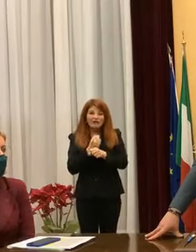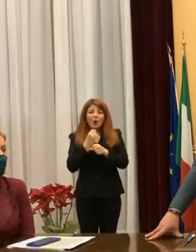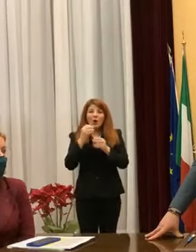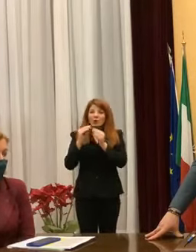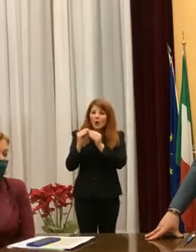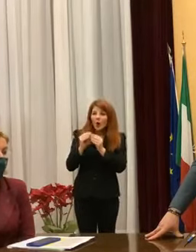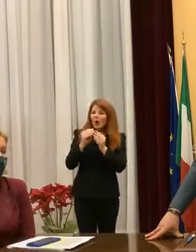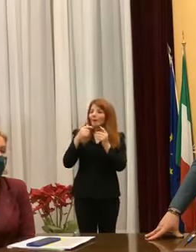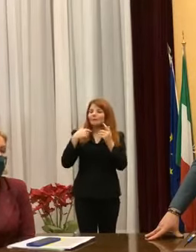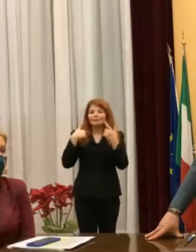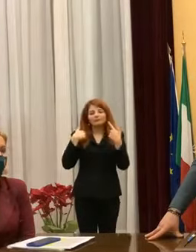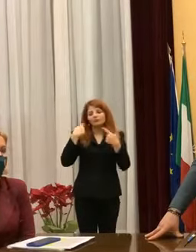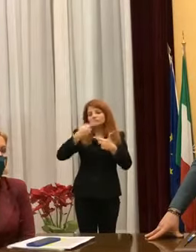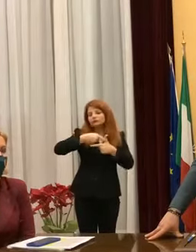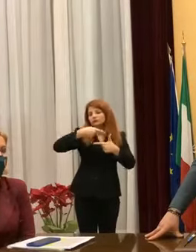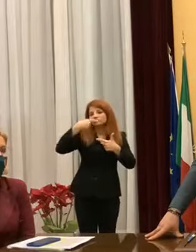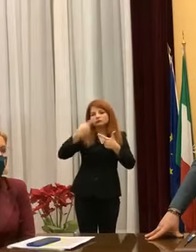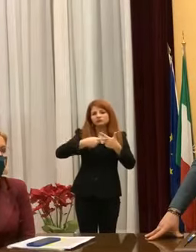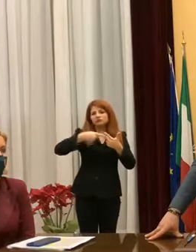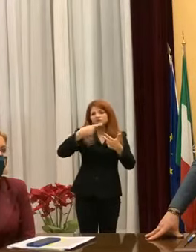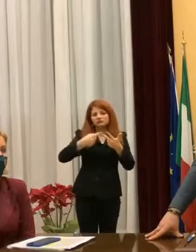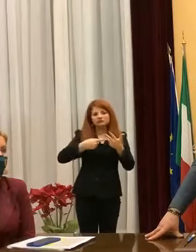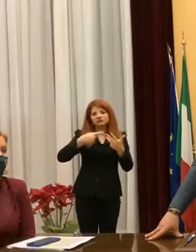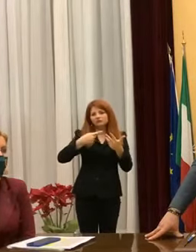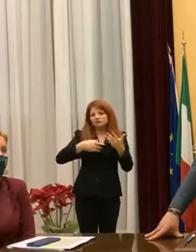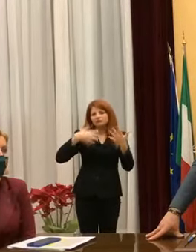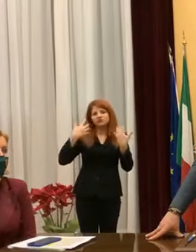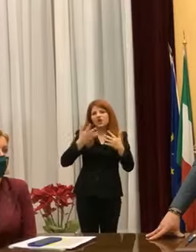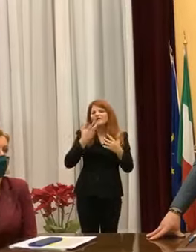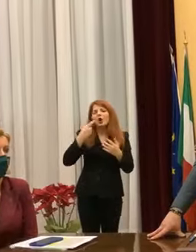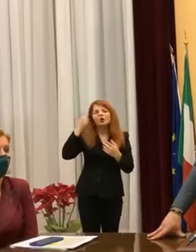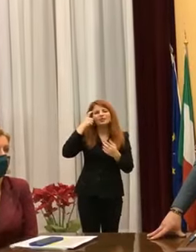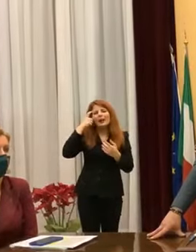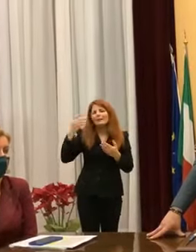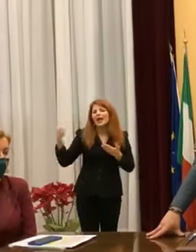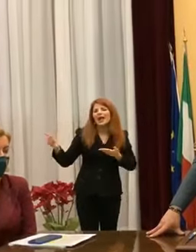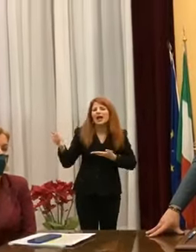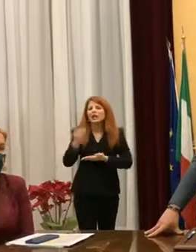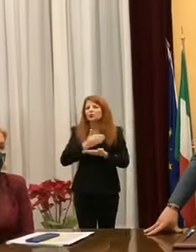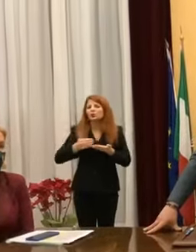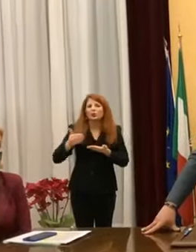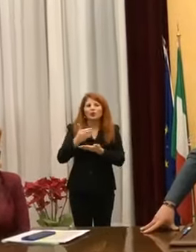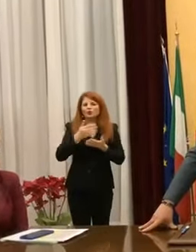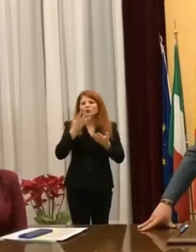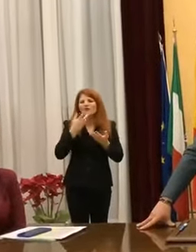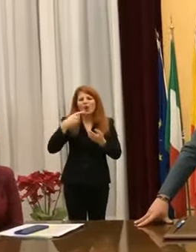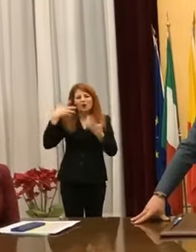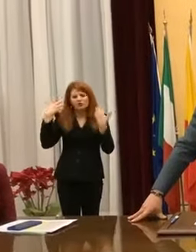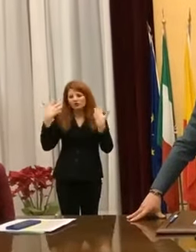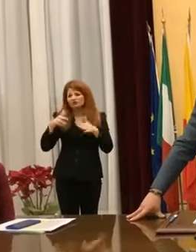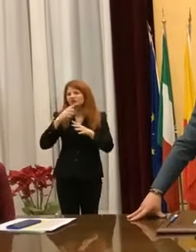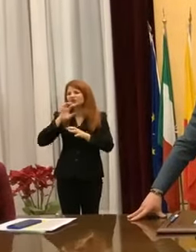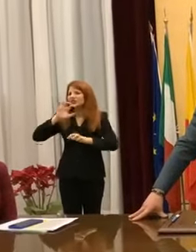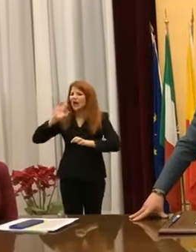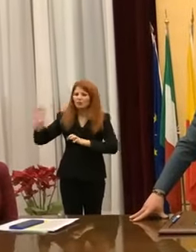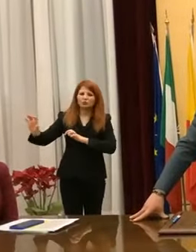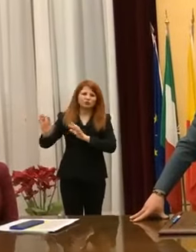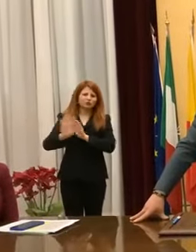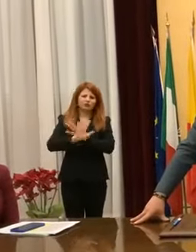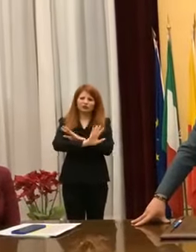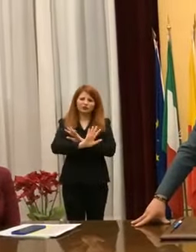conto e ragione, anche denunciando ora per omissione chi non ci dà gli atti, perché veda chi è che non dà